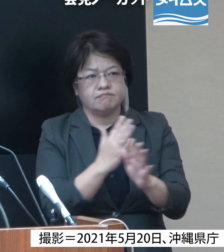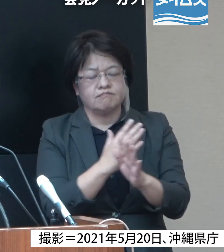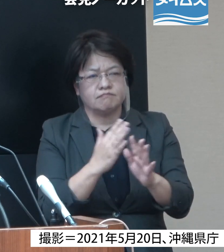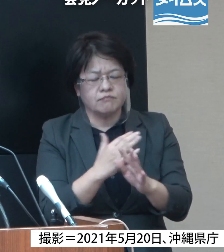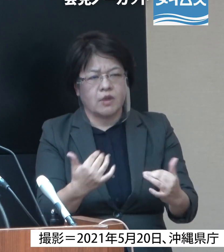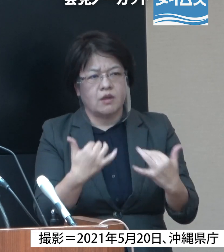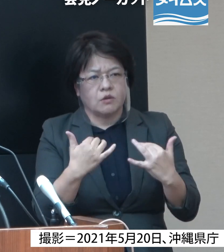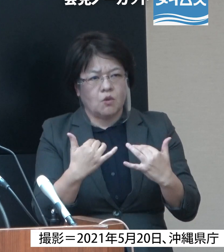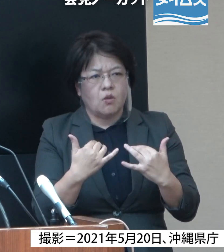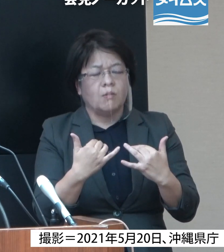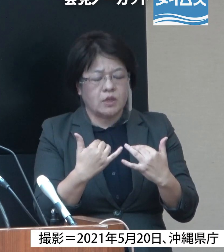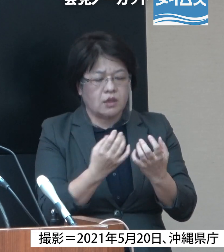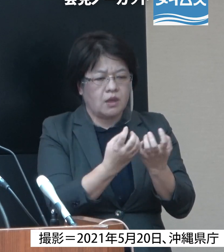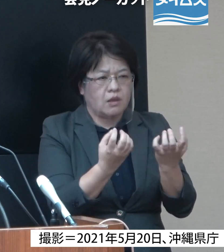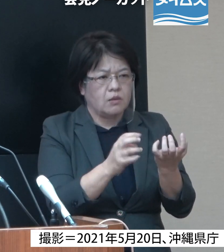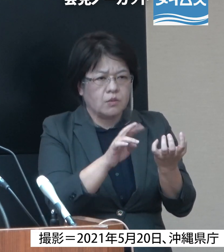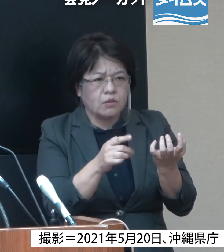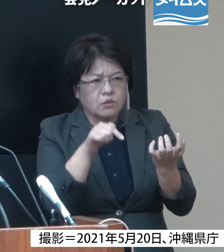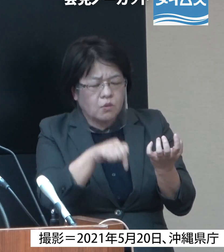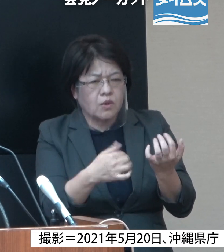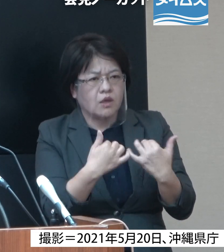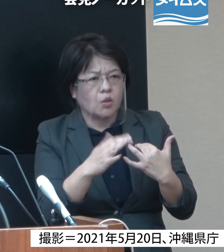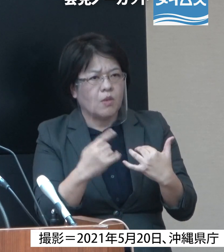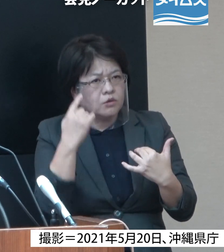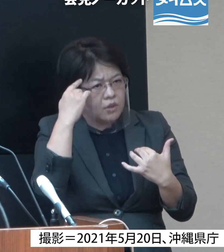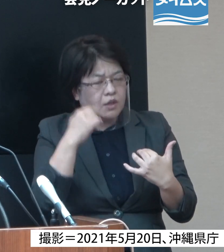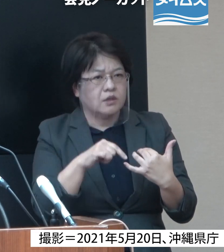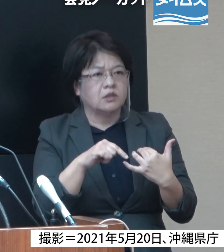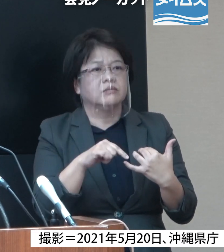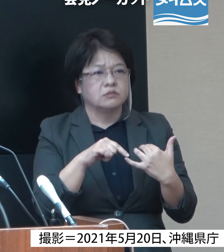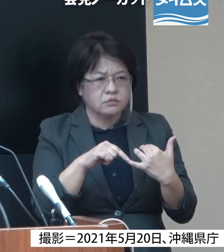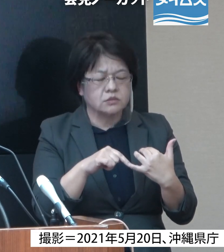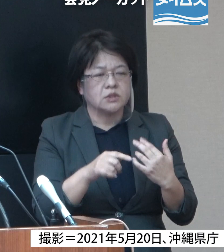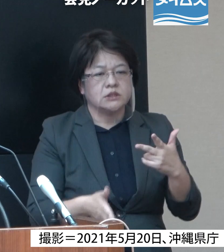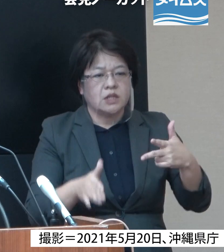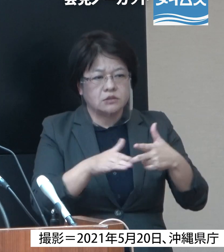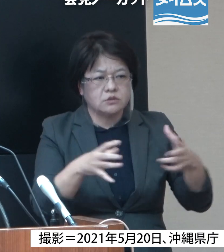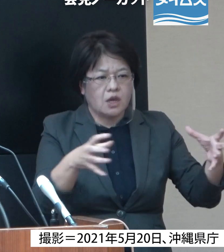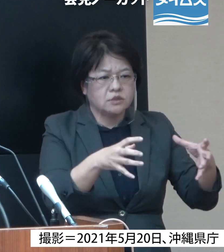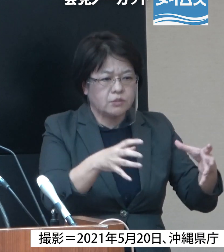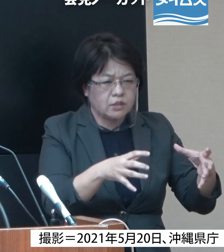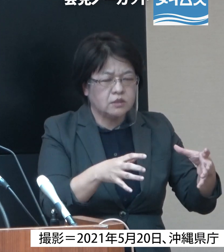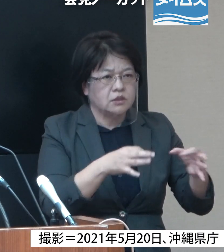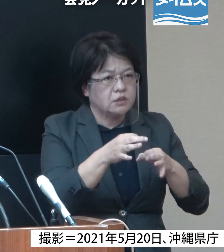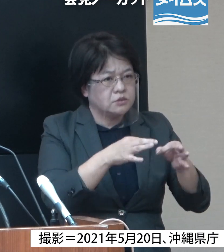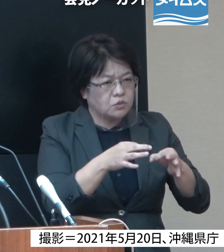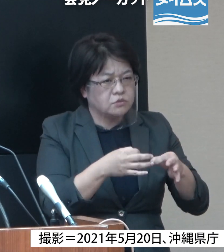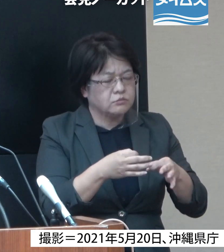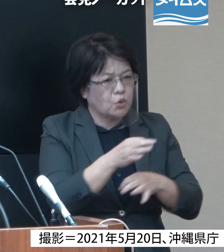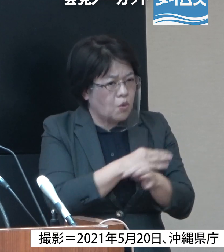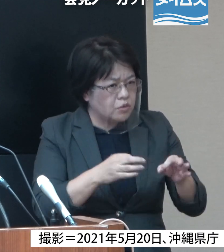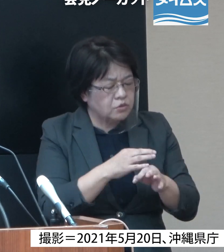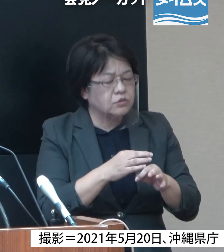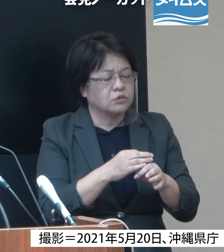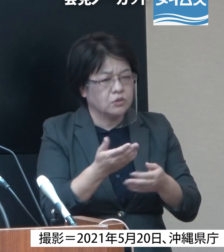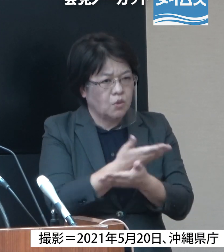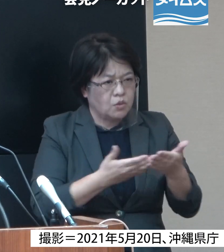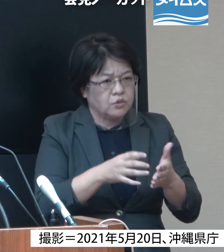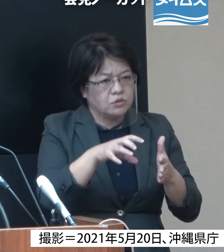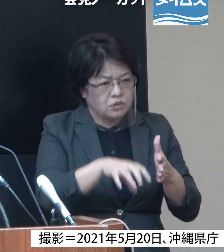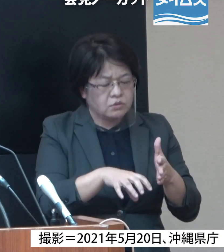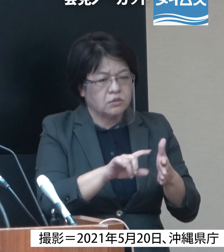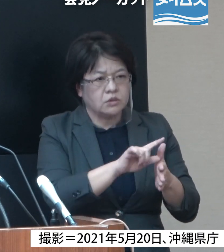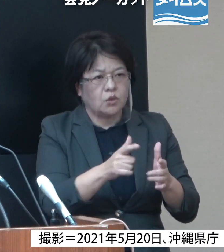株の影響もあると考えられております。施設に人が集まり飲食等につながることを防止する必要があることから、県としまし